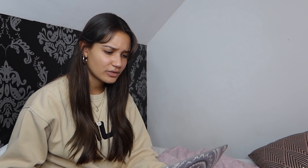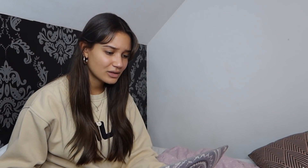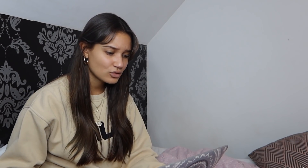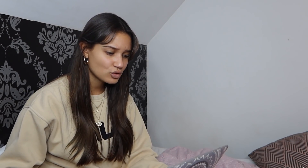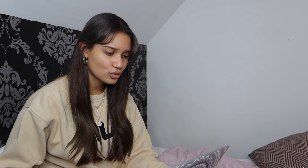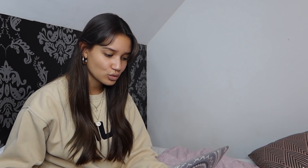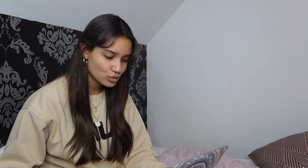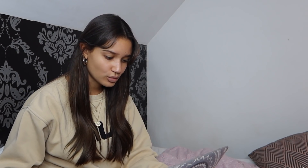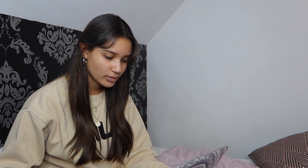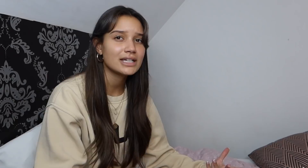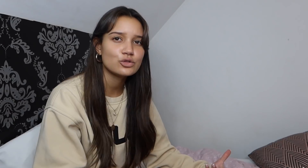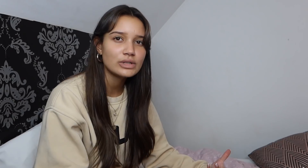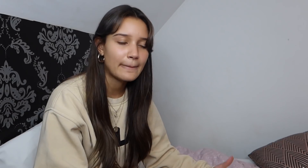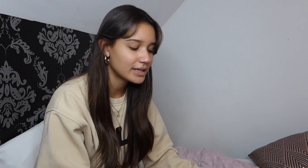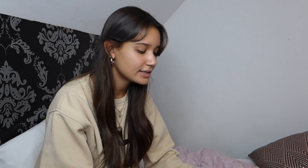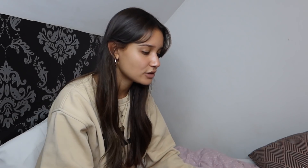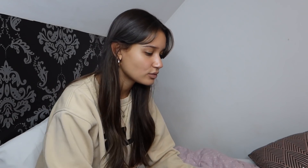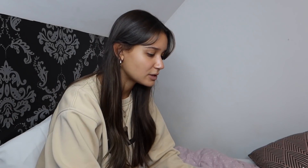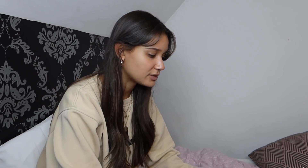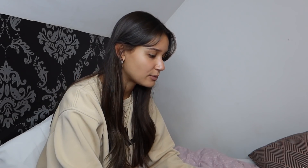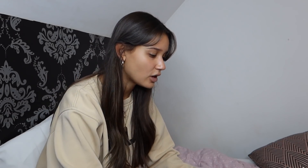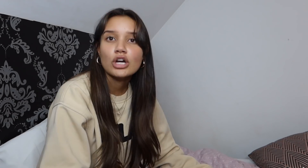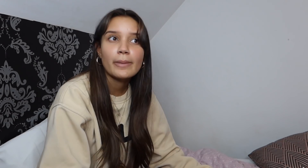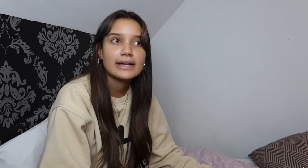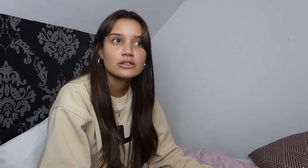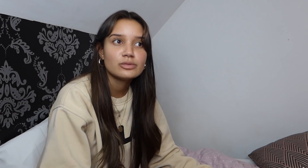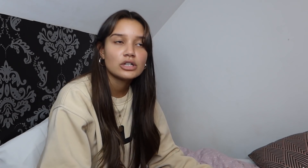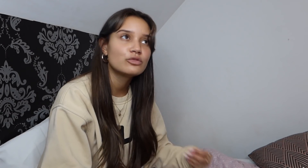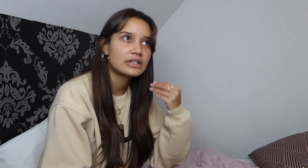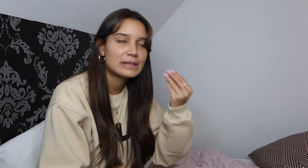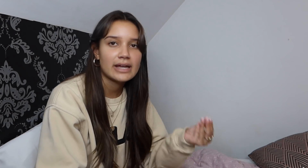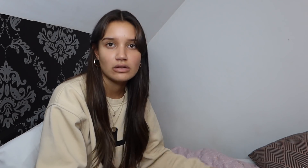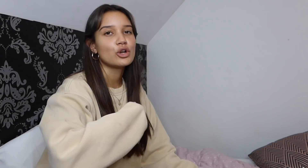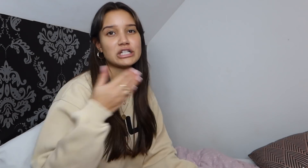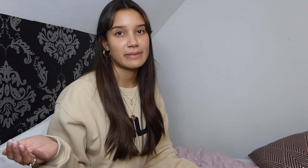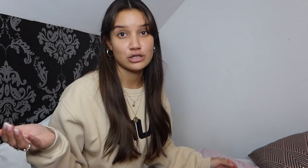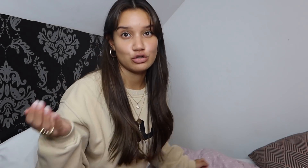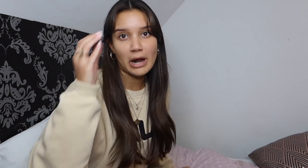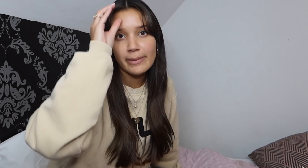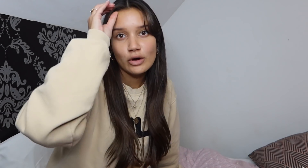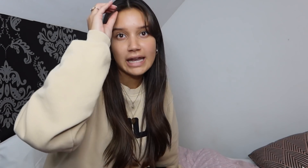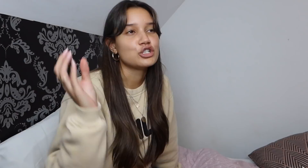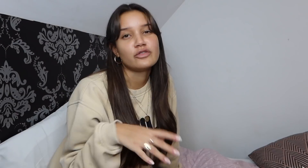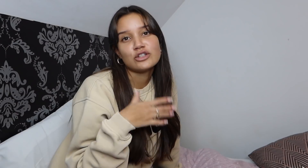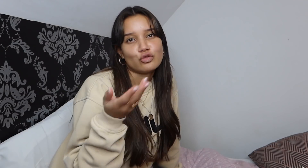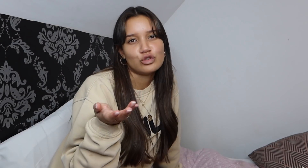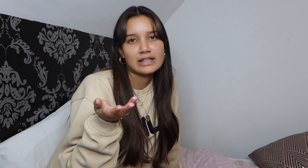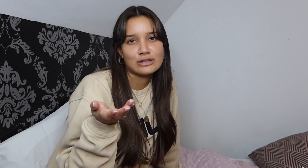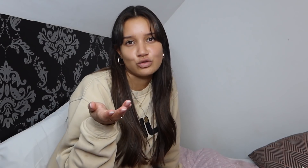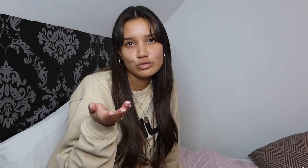vidéos sur YouTube. Et du coup il y a plein de questions qui se posent à moi. Genre par exemple, quand vous connaissez pas une langue, je sais pas, je parle pas anglais, je vais sur Google Traduction,